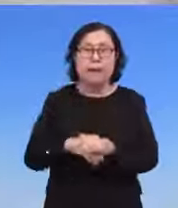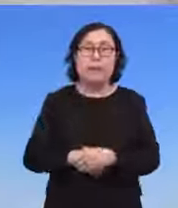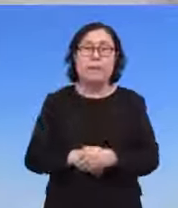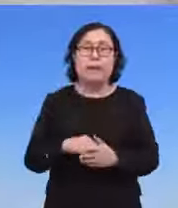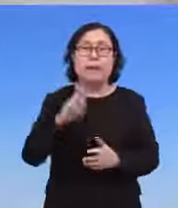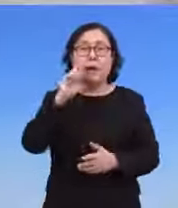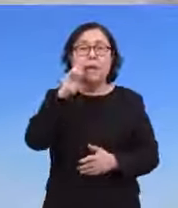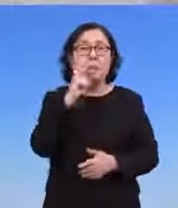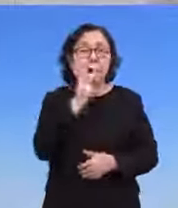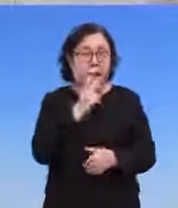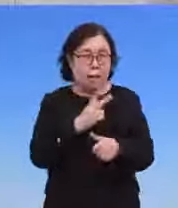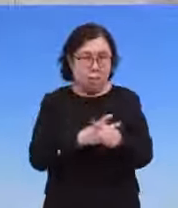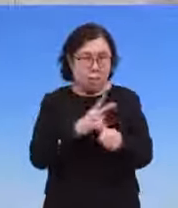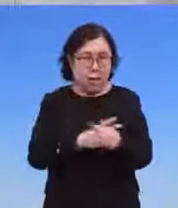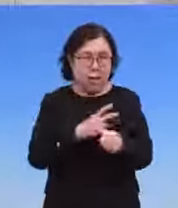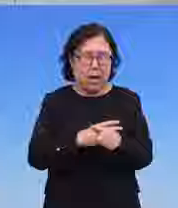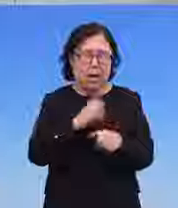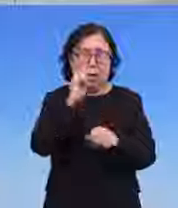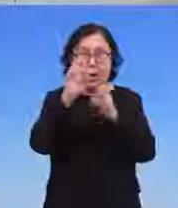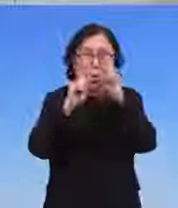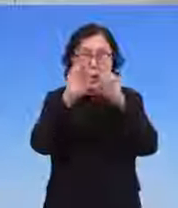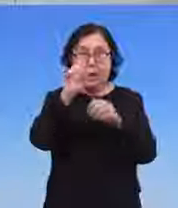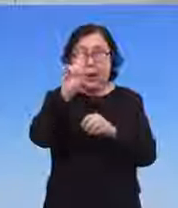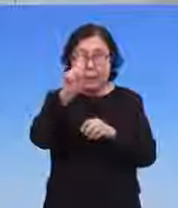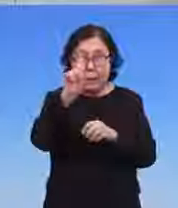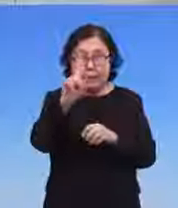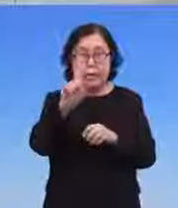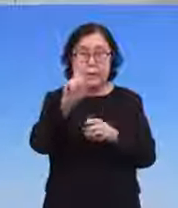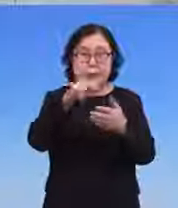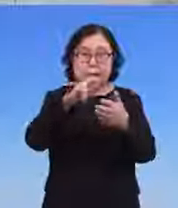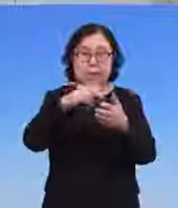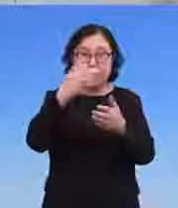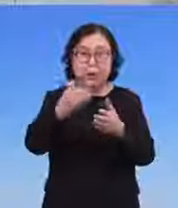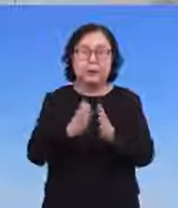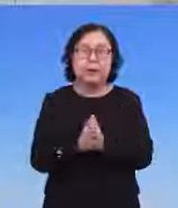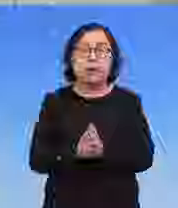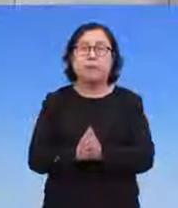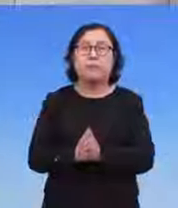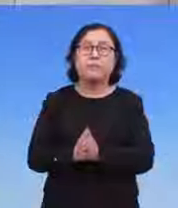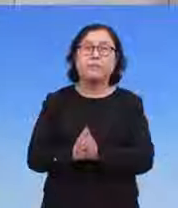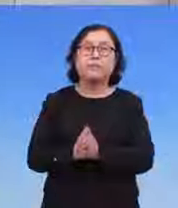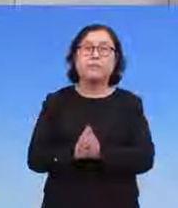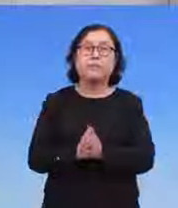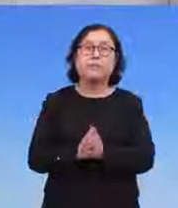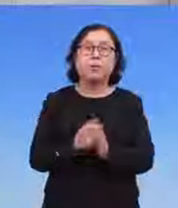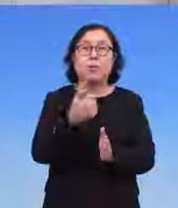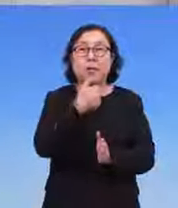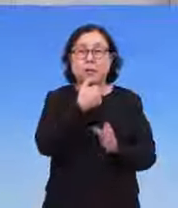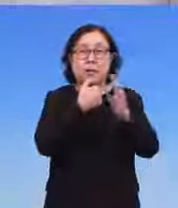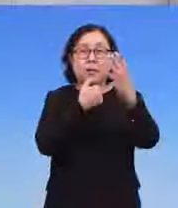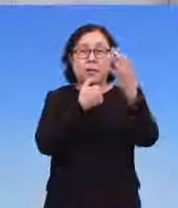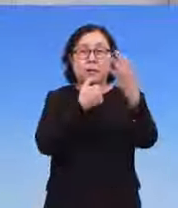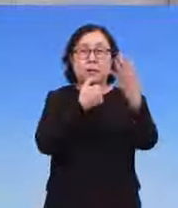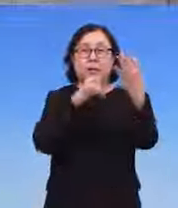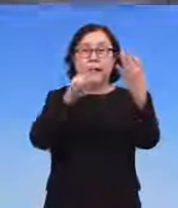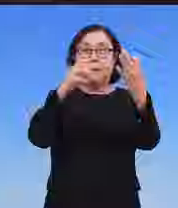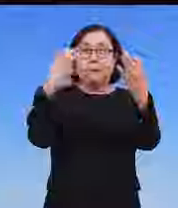세례 사도 바울의 고백 한 구절만 읽어드리고 말씀을 정리하기를 원합니다. 로마서 14장